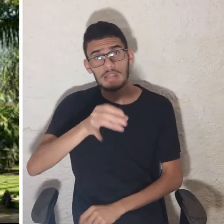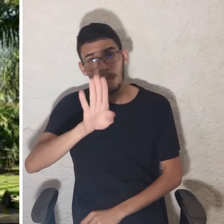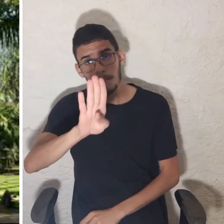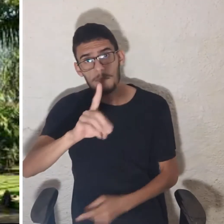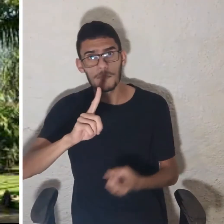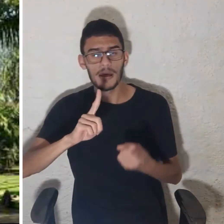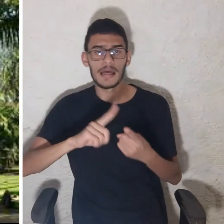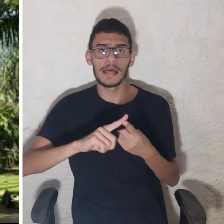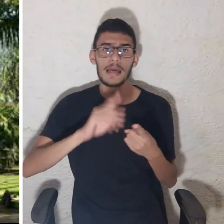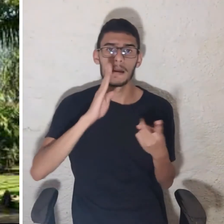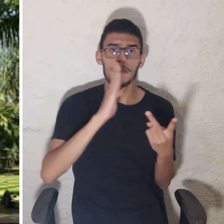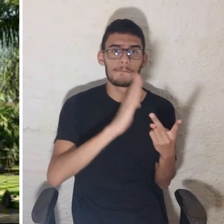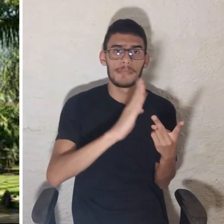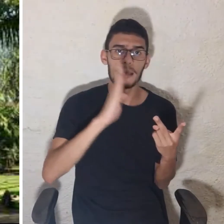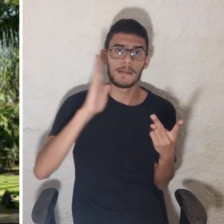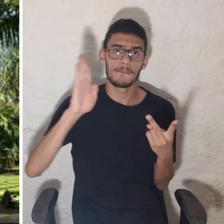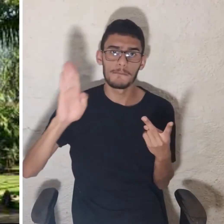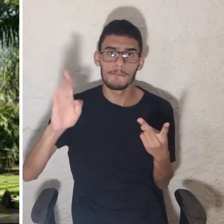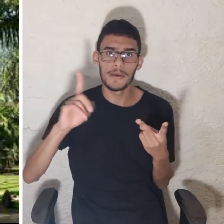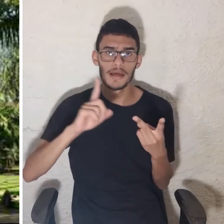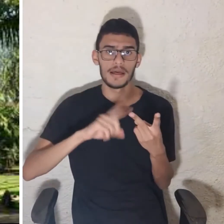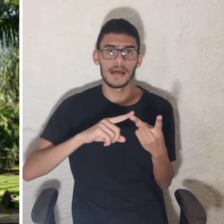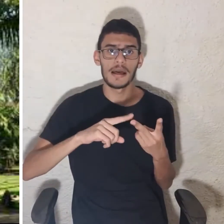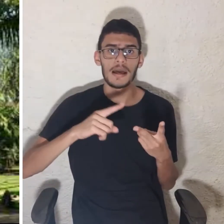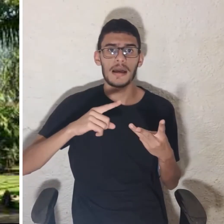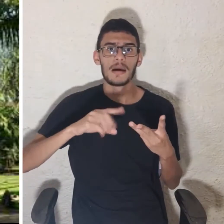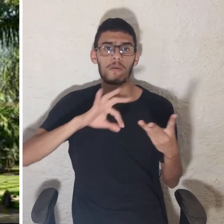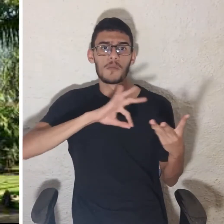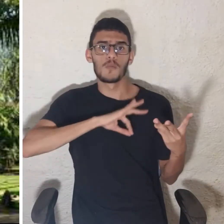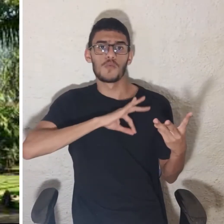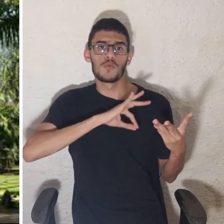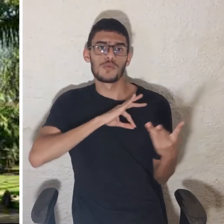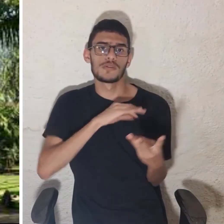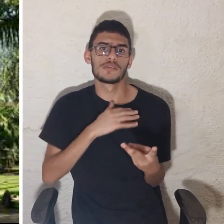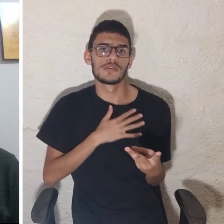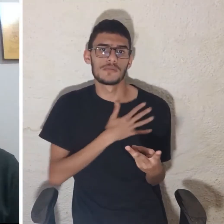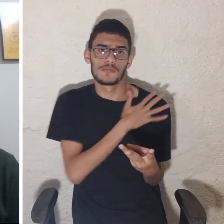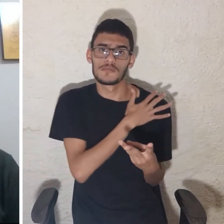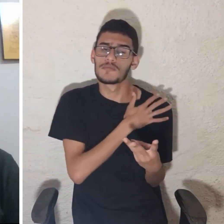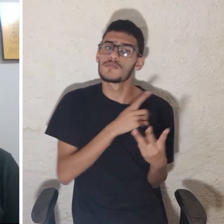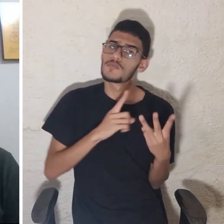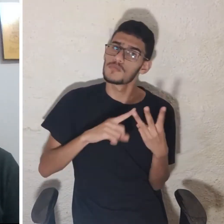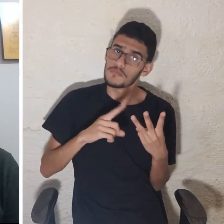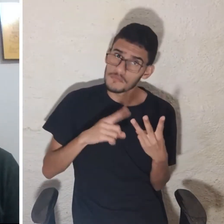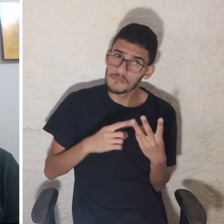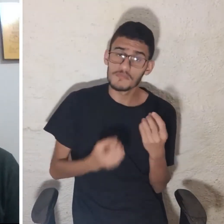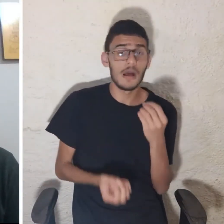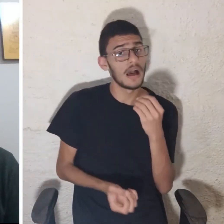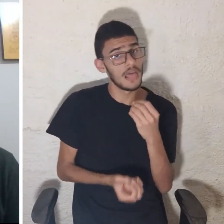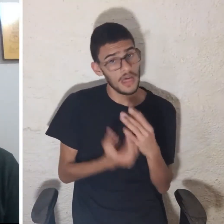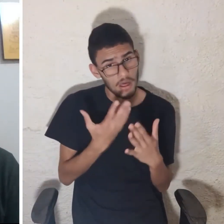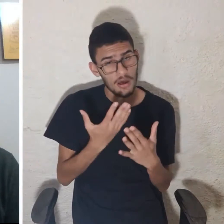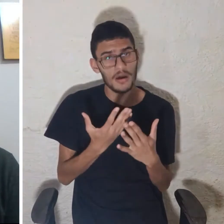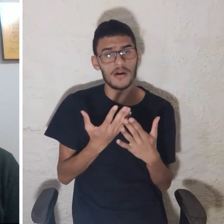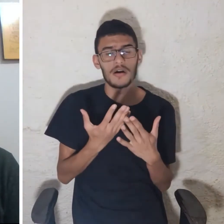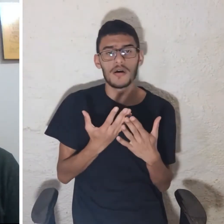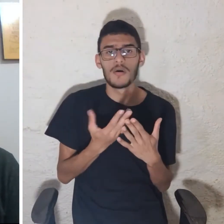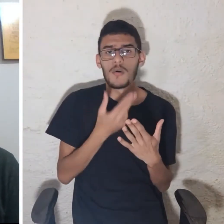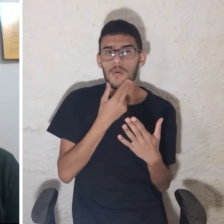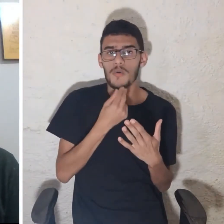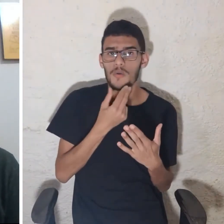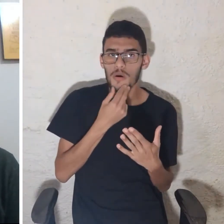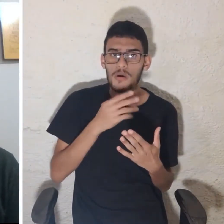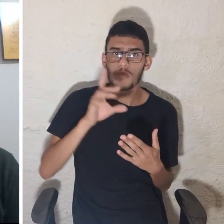Botânico, né, o Banco do Brasil, a própria Polícia Militar foi criada, né, na época do governo do